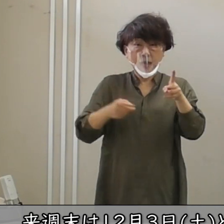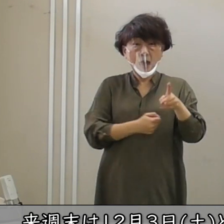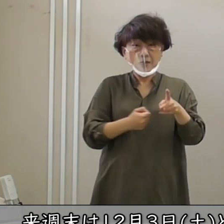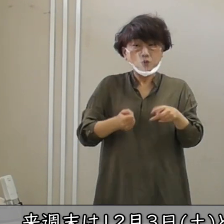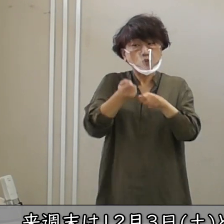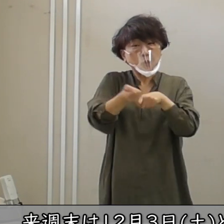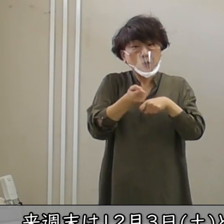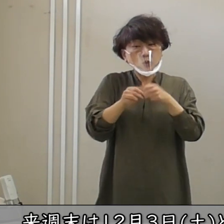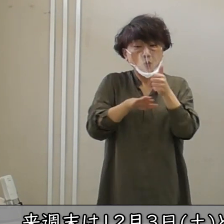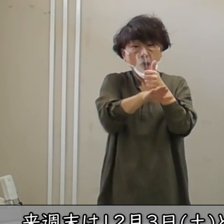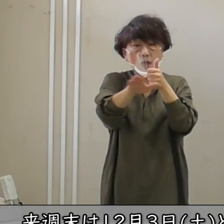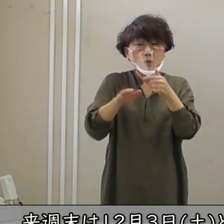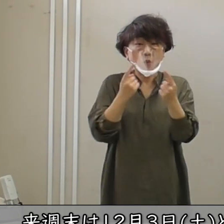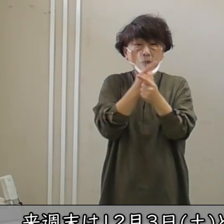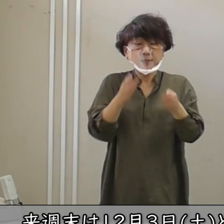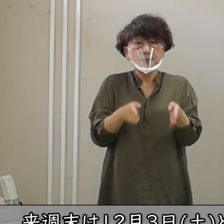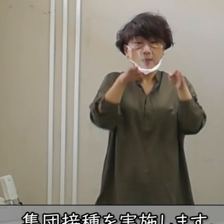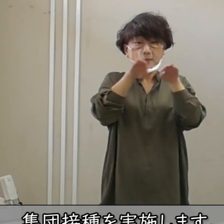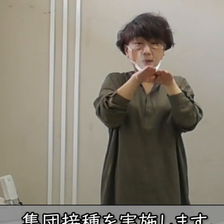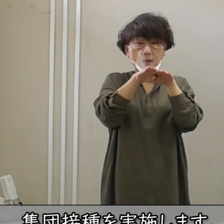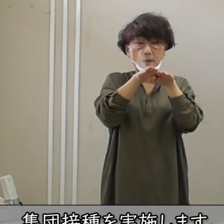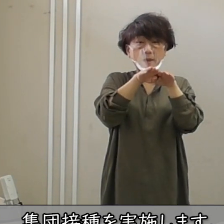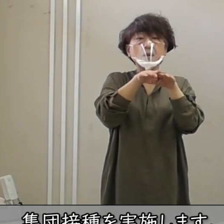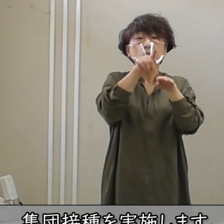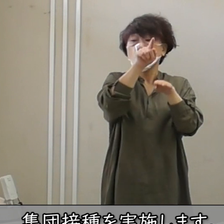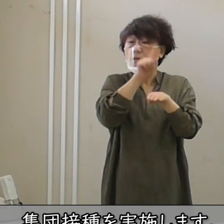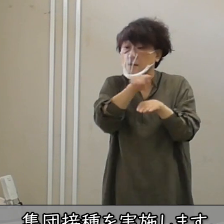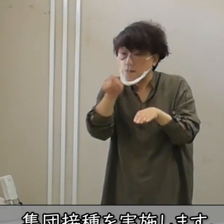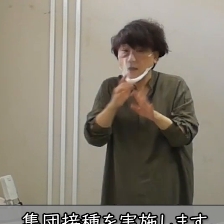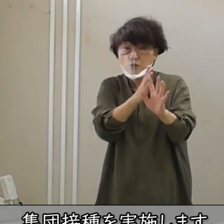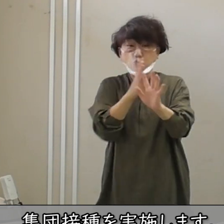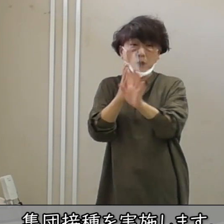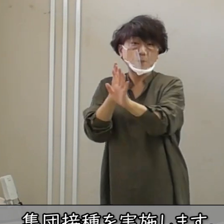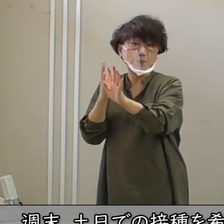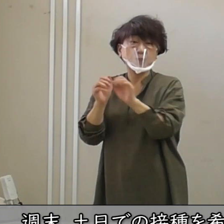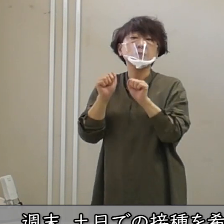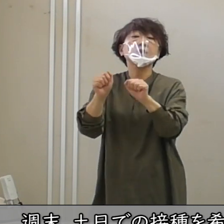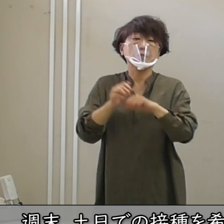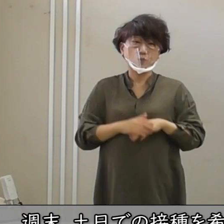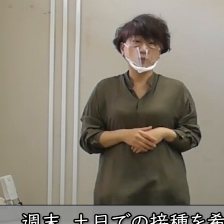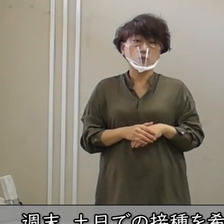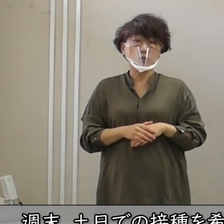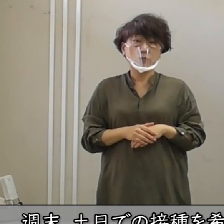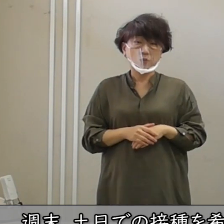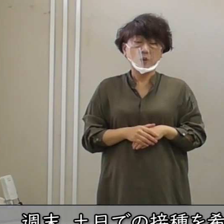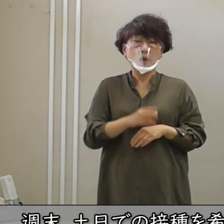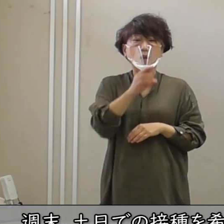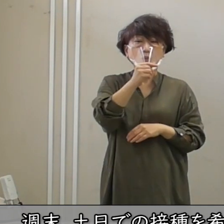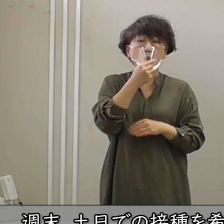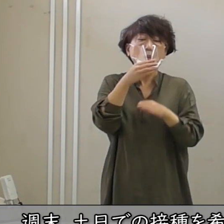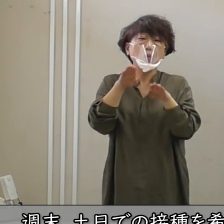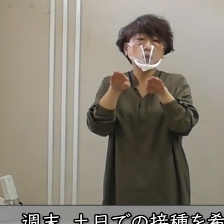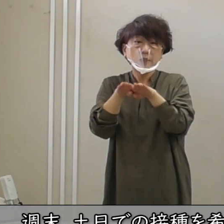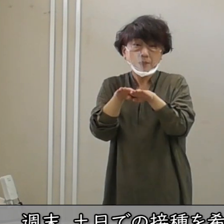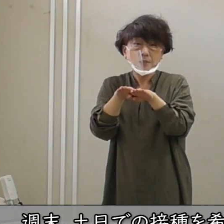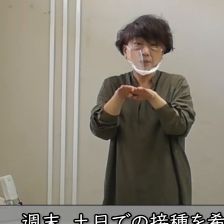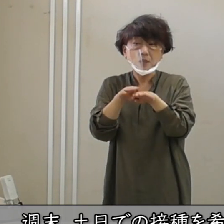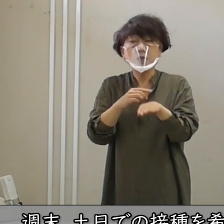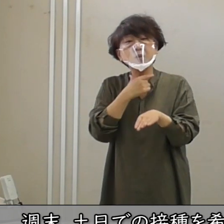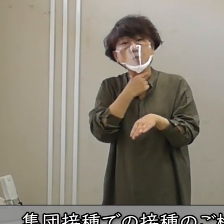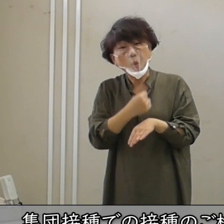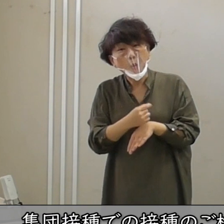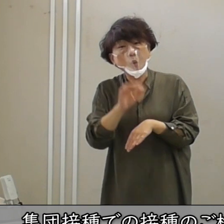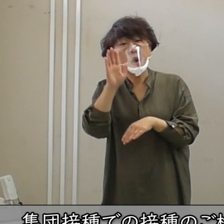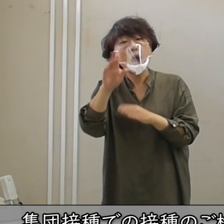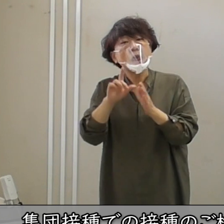農村環境改善センターにおいて集団接種を実施します。週末土日での接種を希望される方